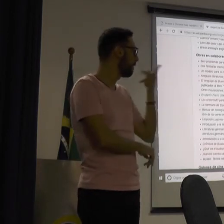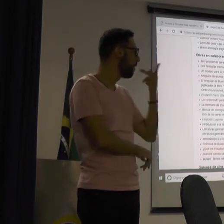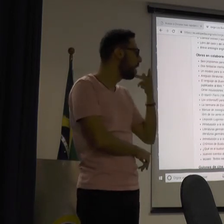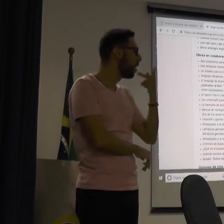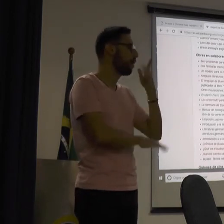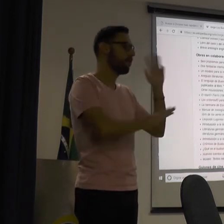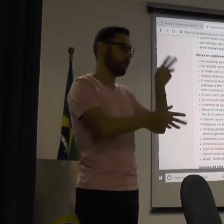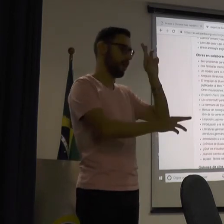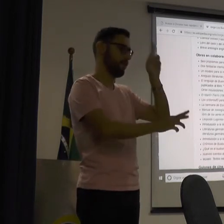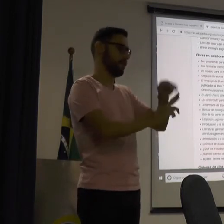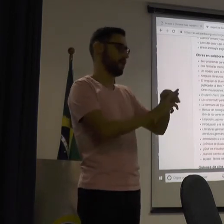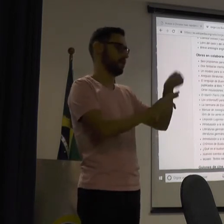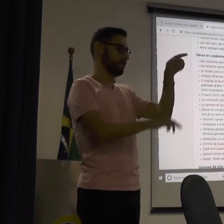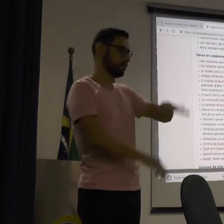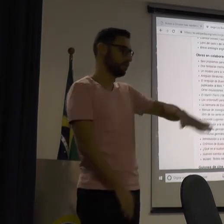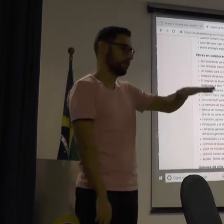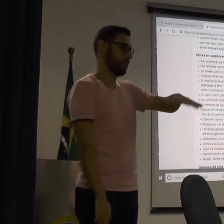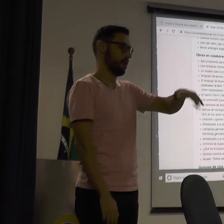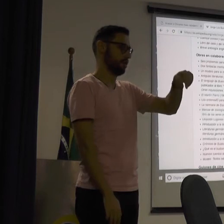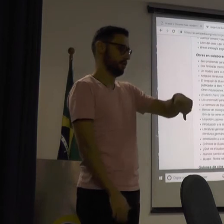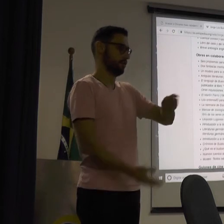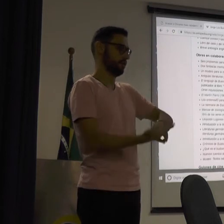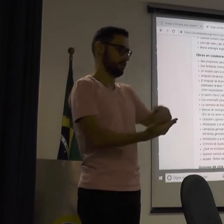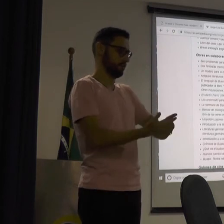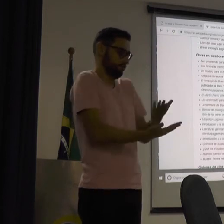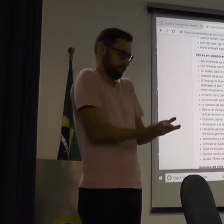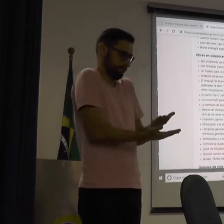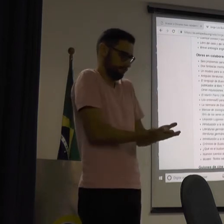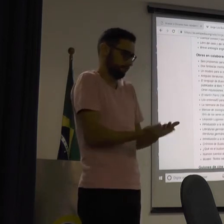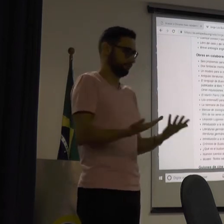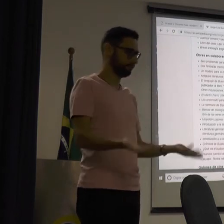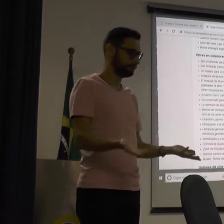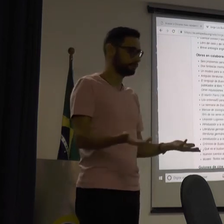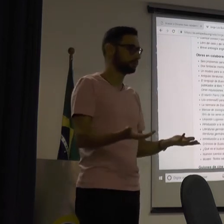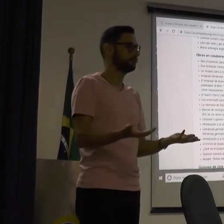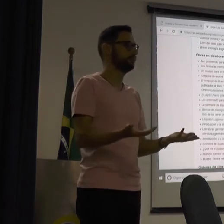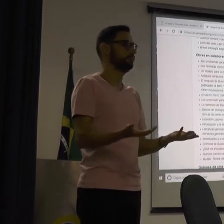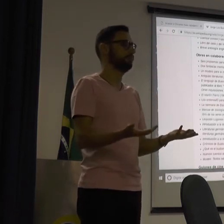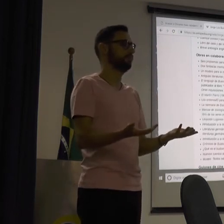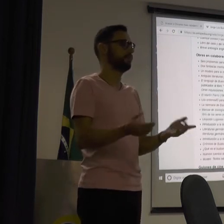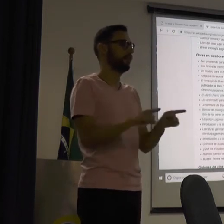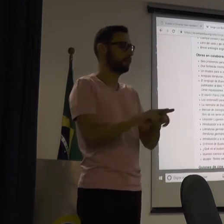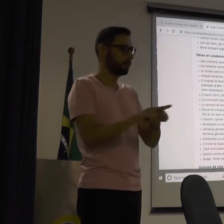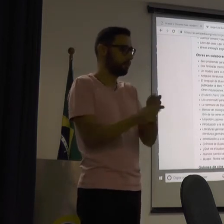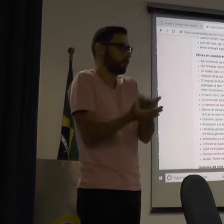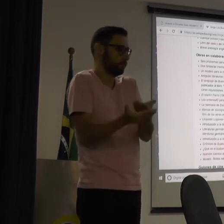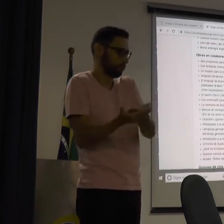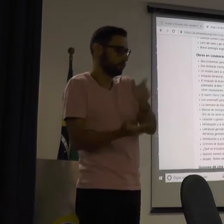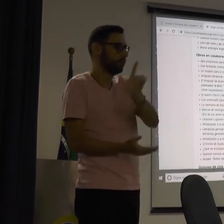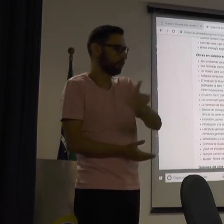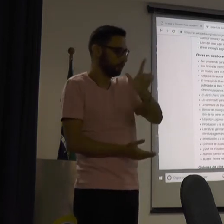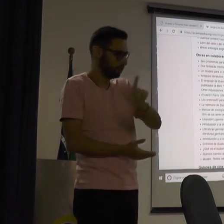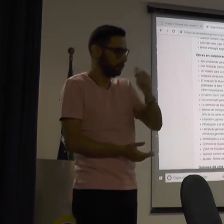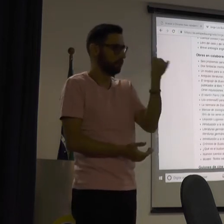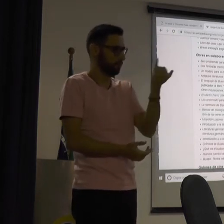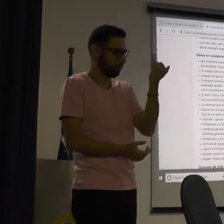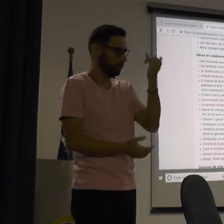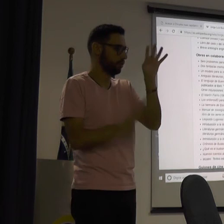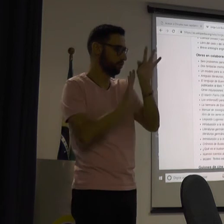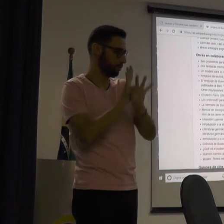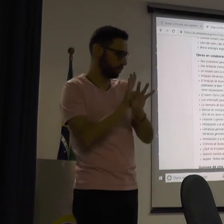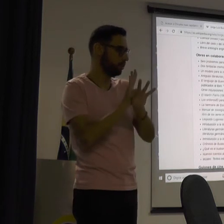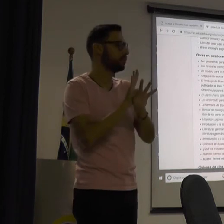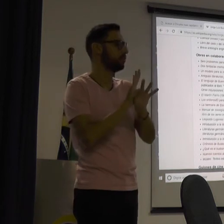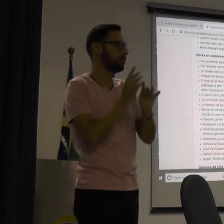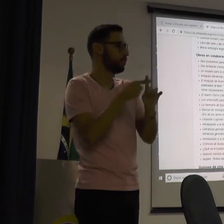que é uma referência para nós aqui dos estudos da tradução e os estudos literários, exatamente por colocar o